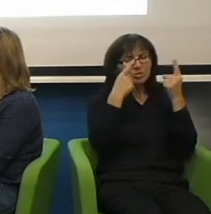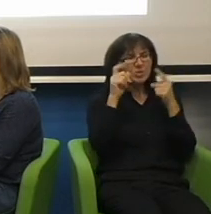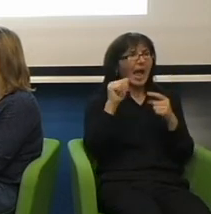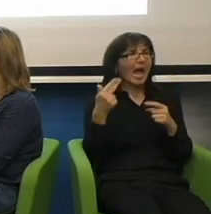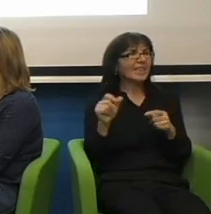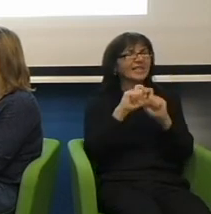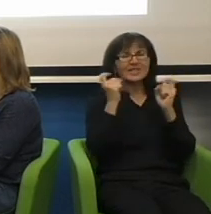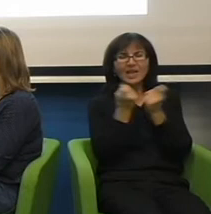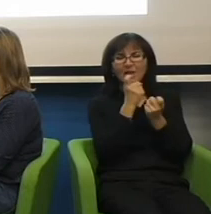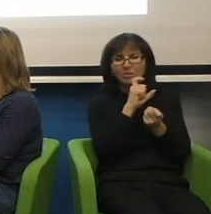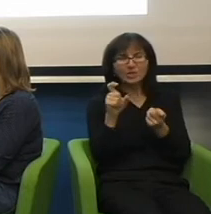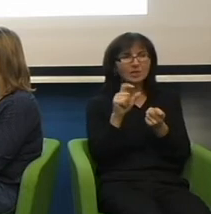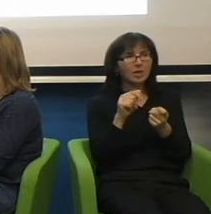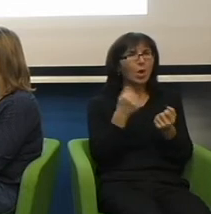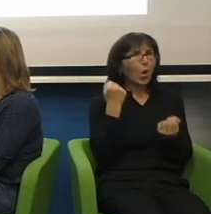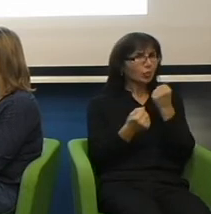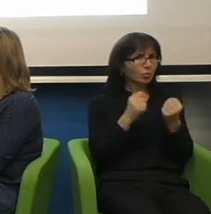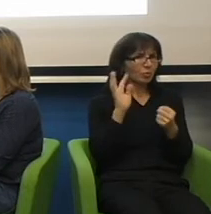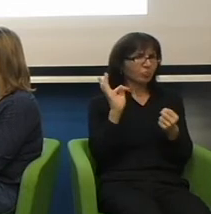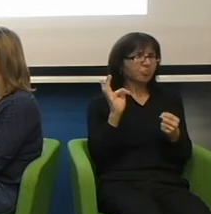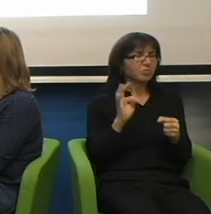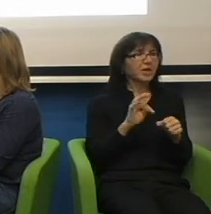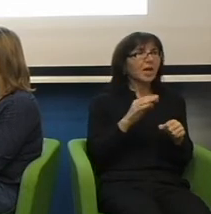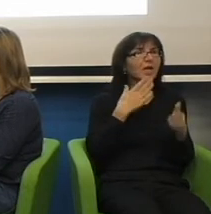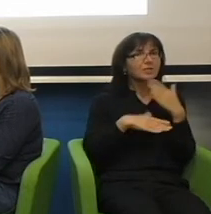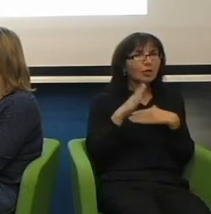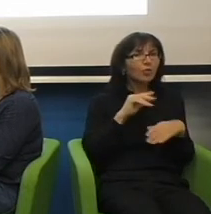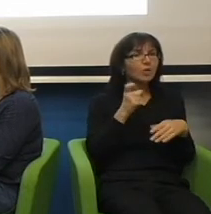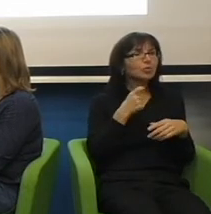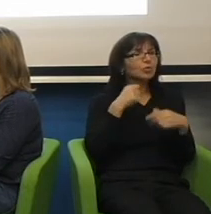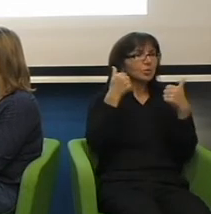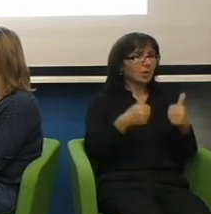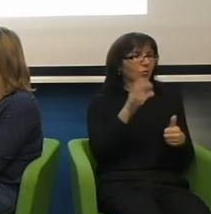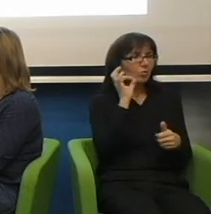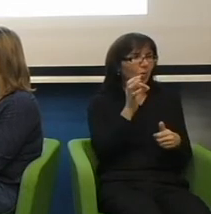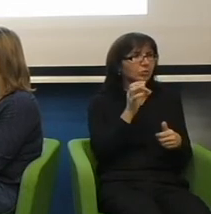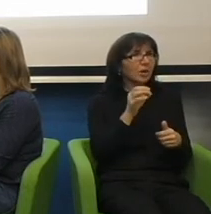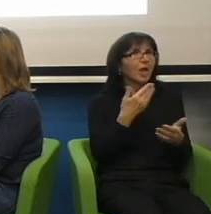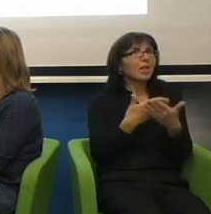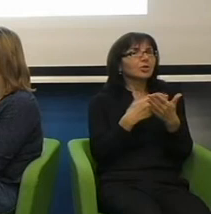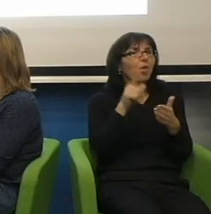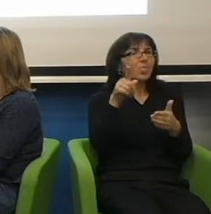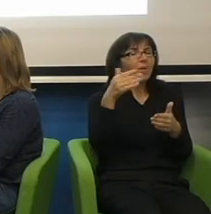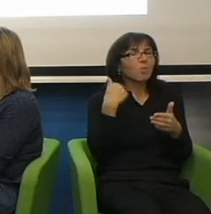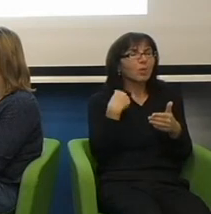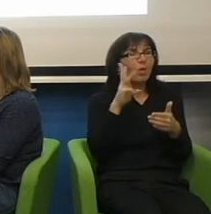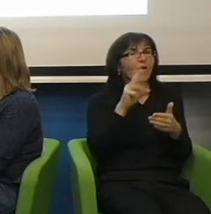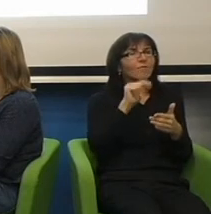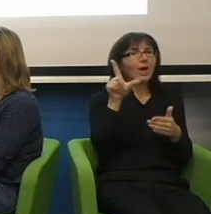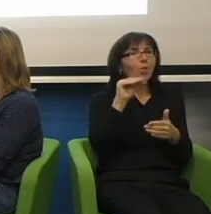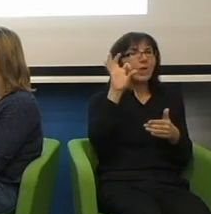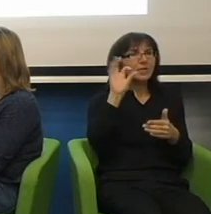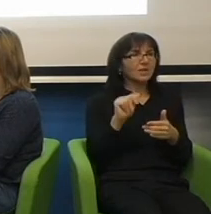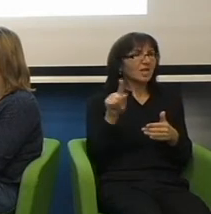trudno jej się było cieszyć z tego wszystkiego, co się dobre dzieje. Trudno jej to było dobrze oceniać, bo tam był Wałęsa. Wałęsa, który po